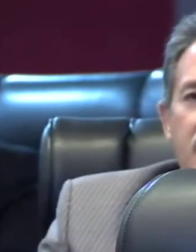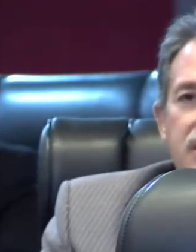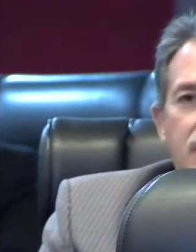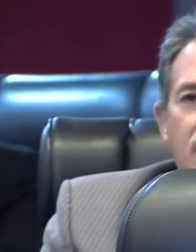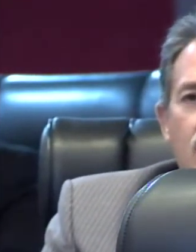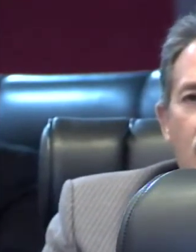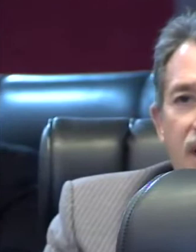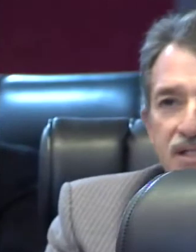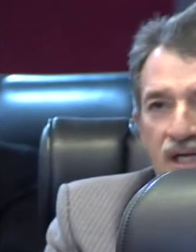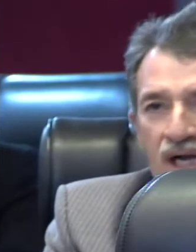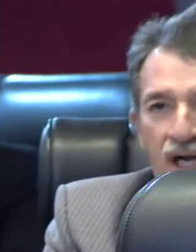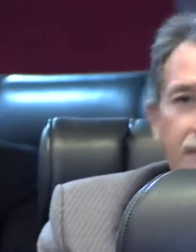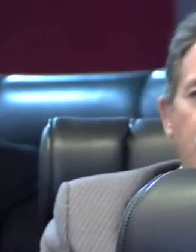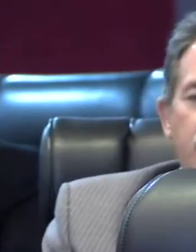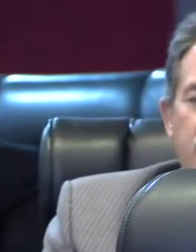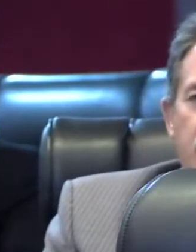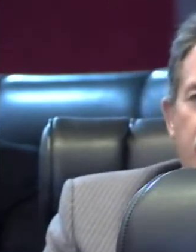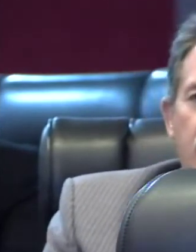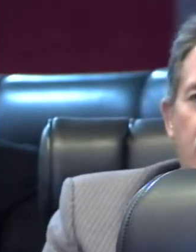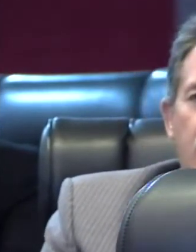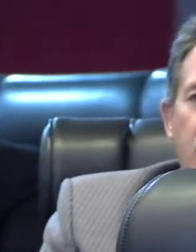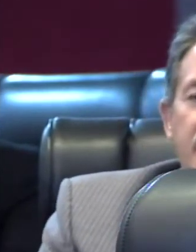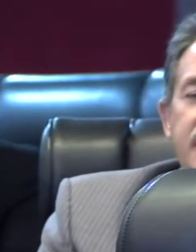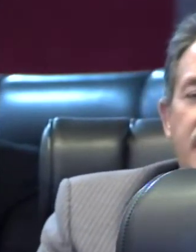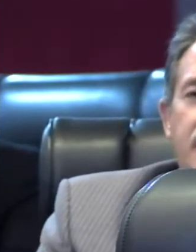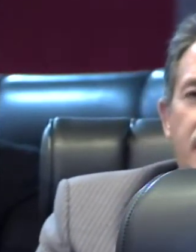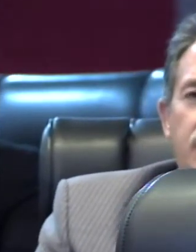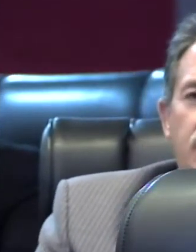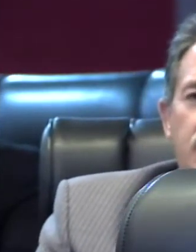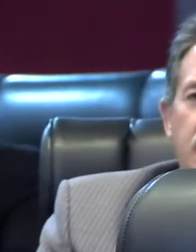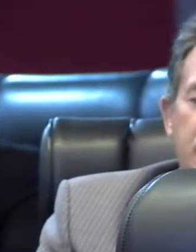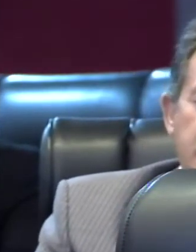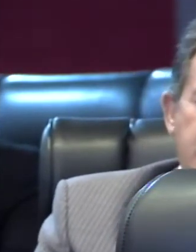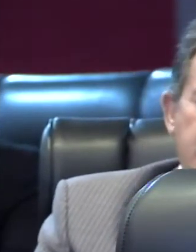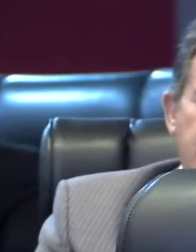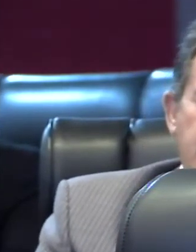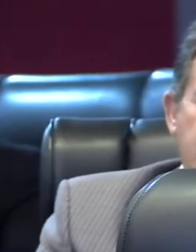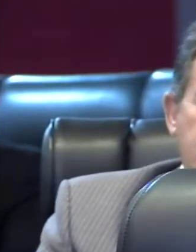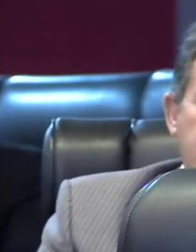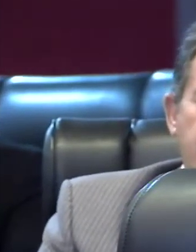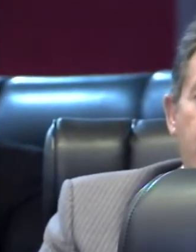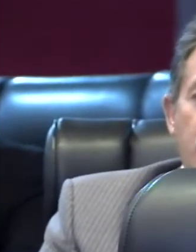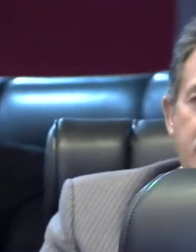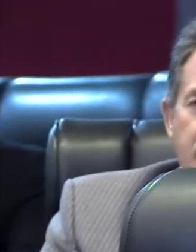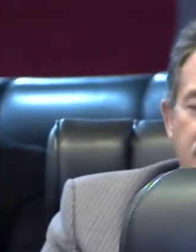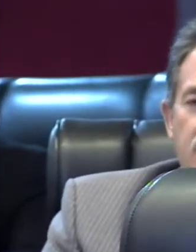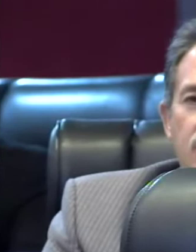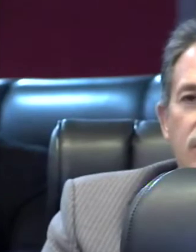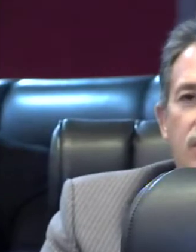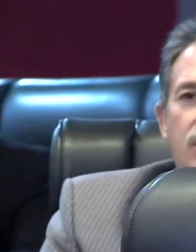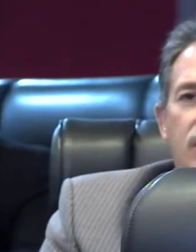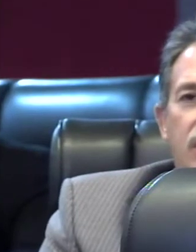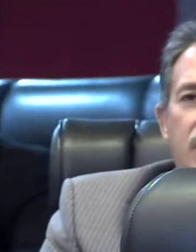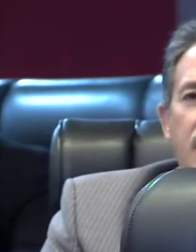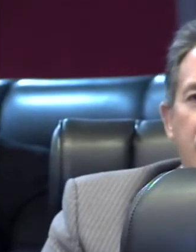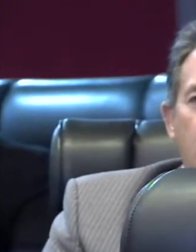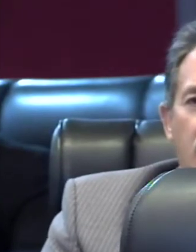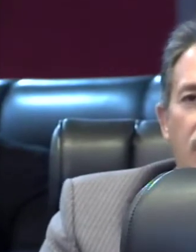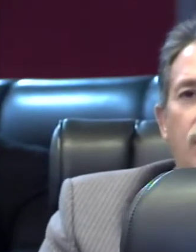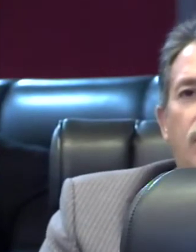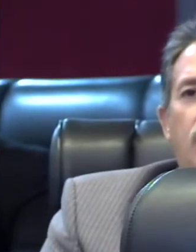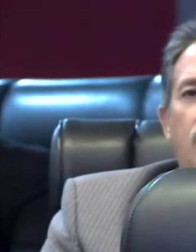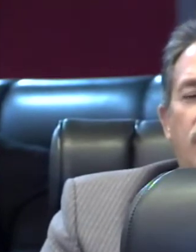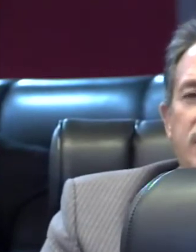pleno restabelecimento o mais rápido possível. Em se tratando desse processo, que